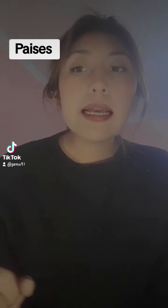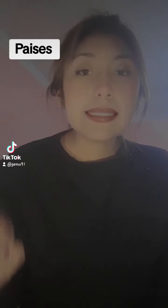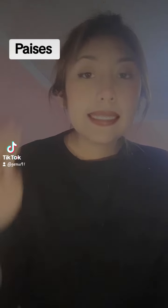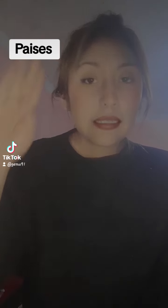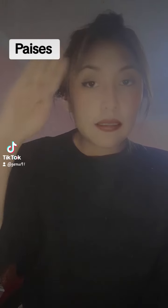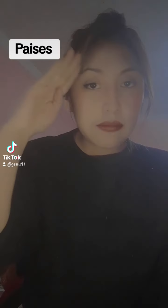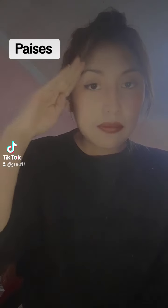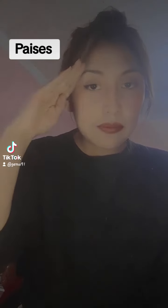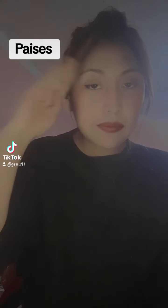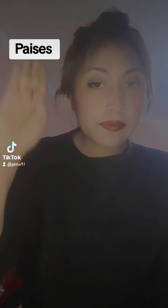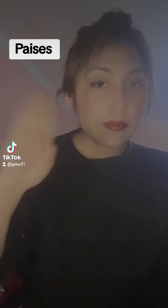Brasil.